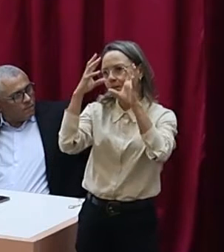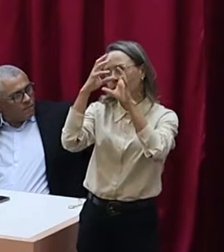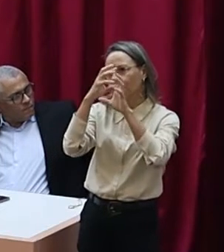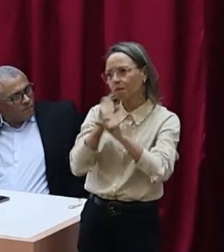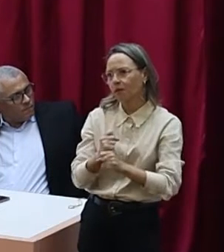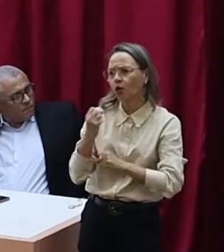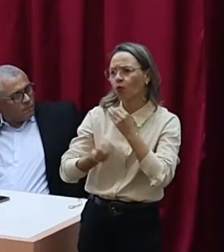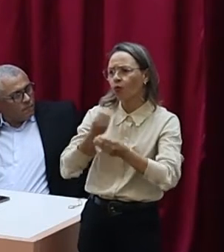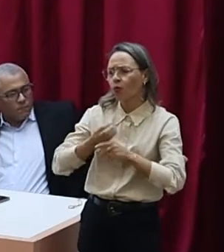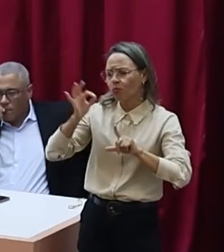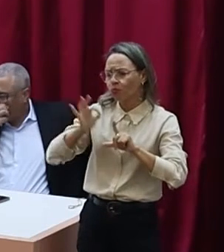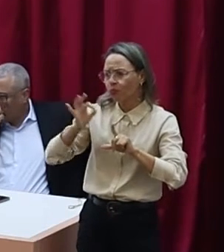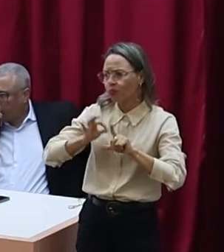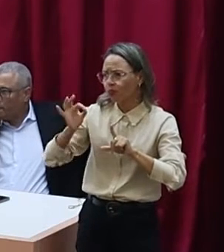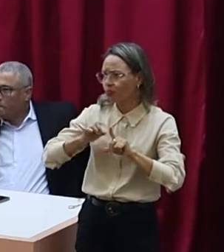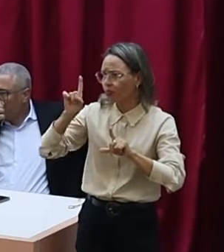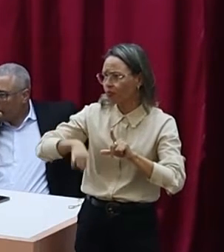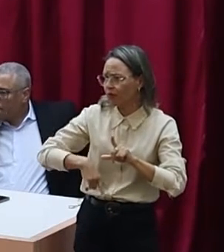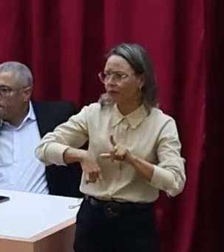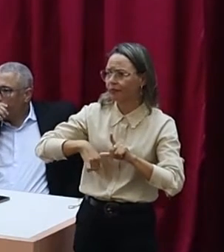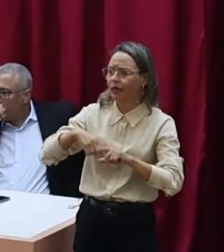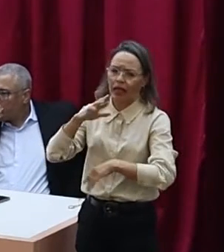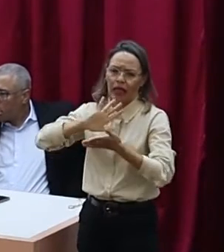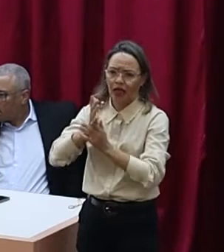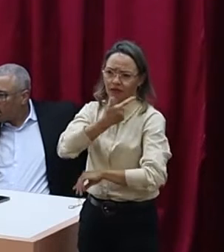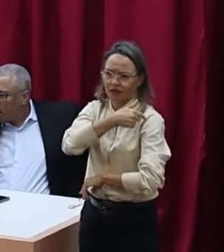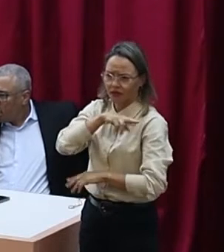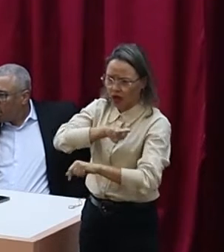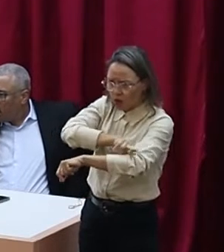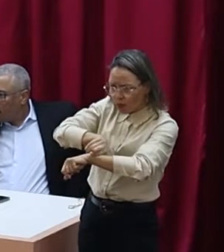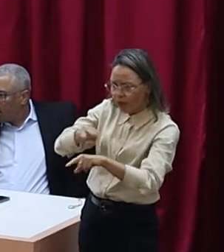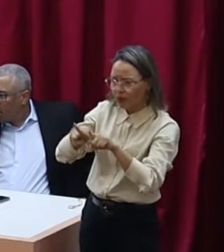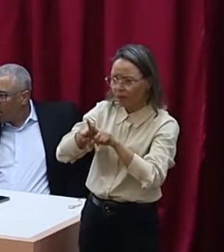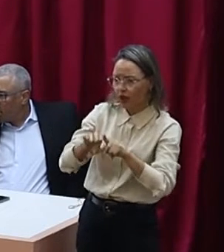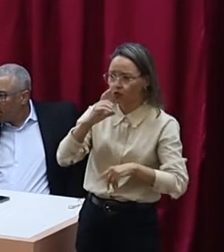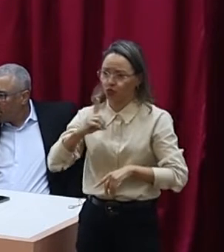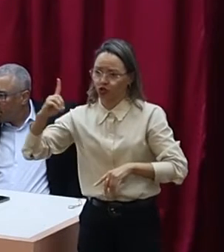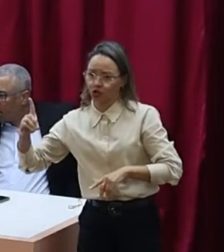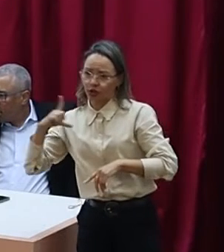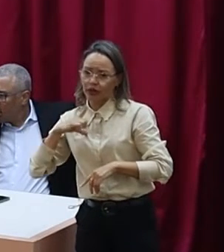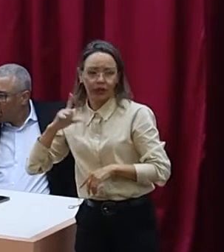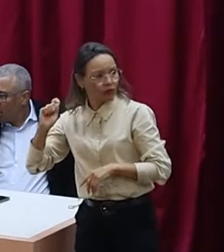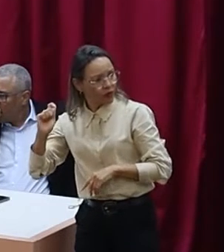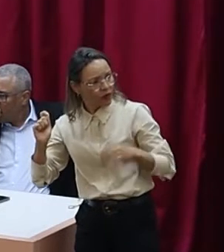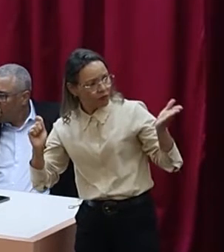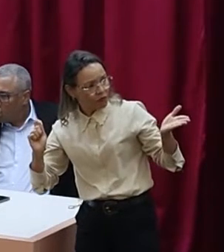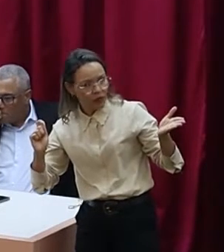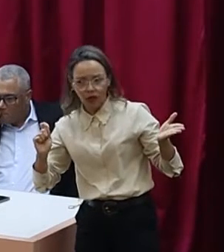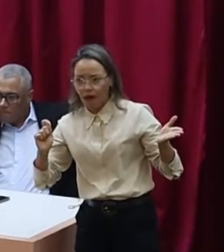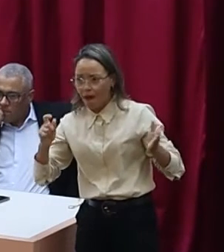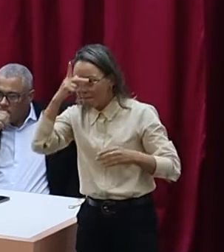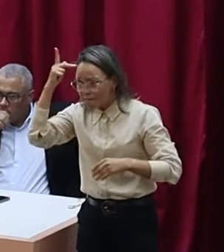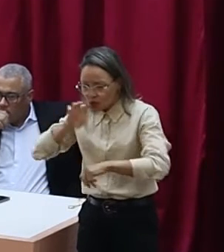o censo racial, né? Em alguns estados do país, e do lado direito a gente vê que quanto mais escura a